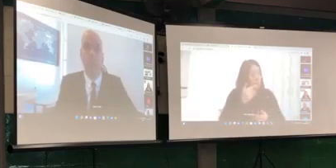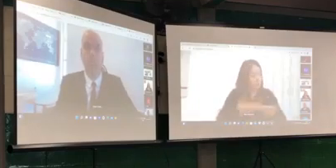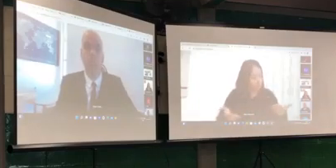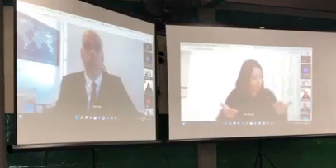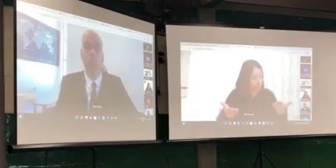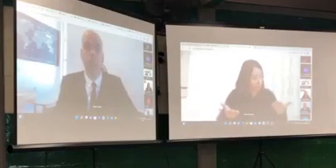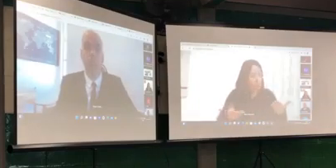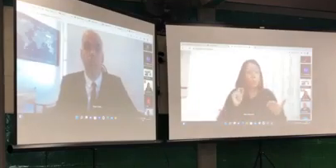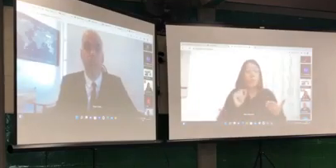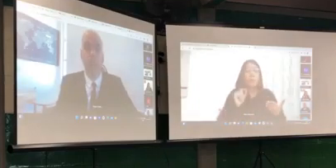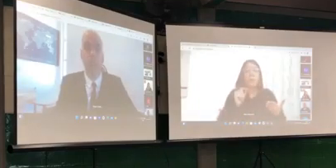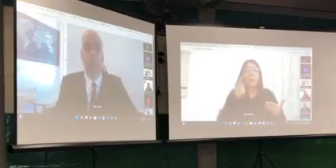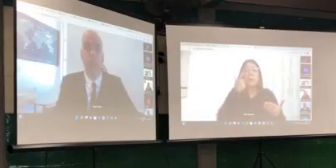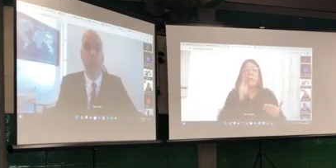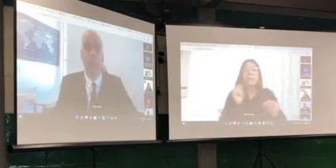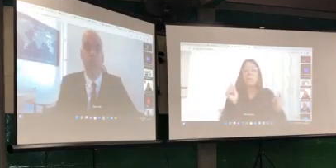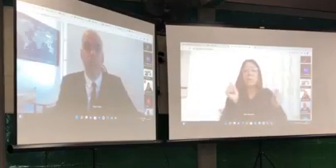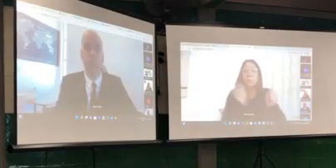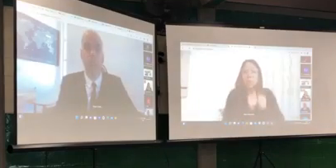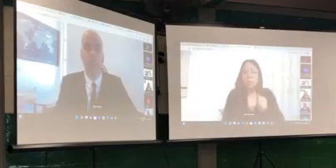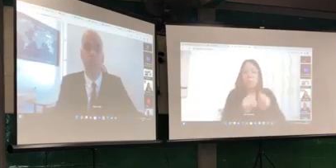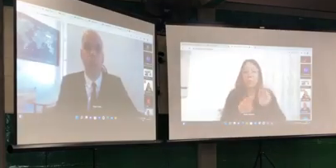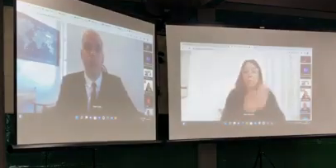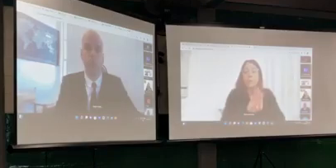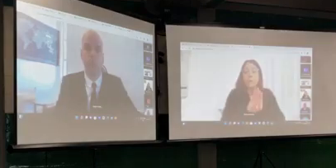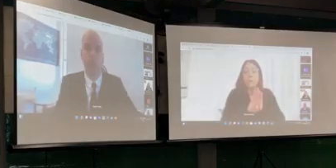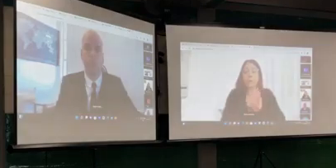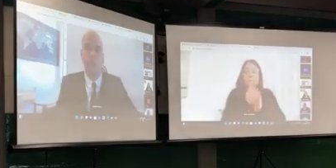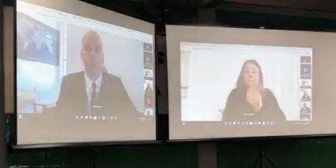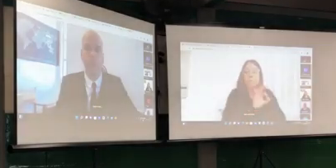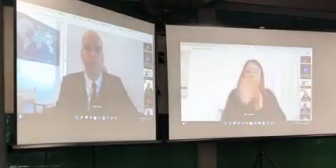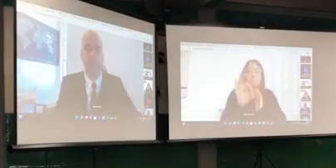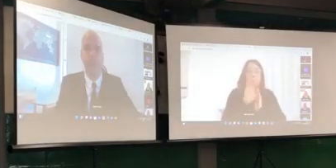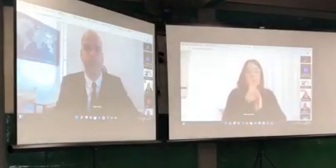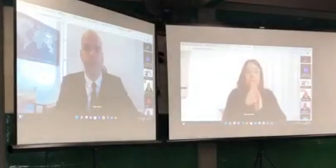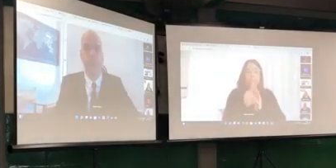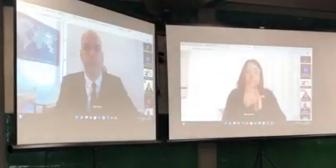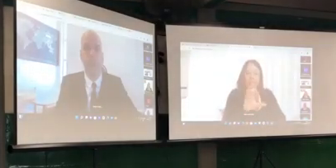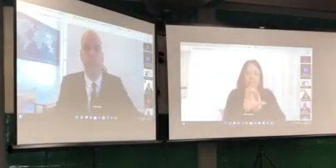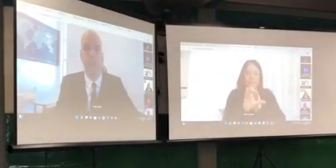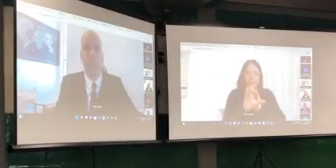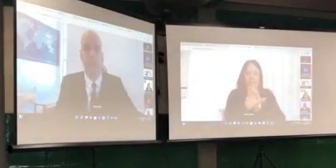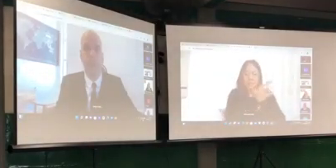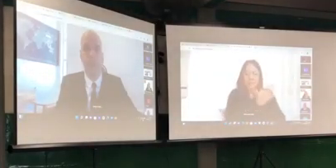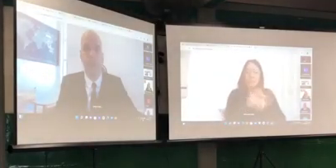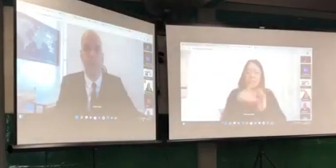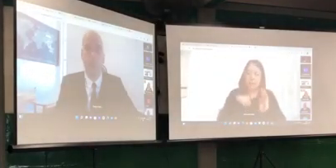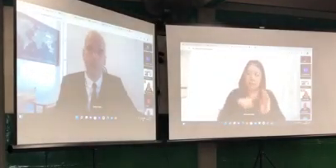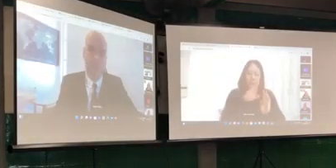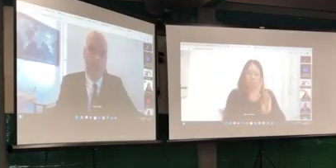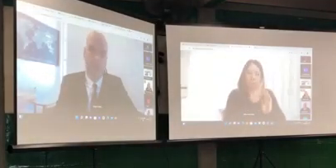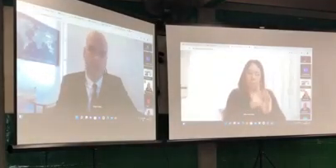E o que ela vai receber junto de benefício? 50% do BPC. Então ela tem o BPC, começa a